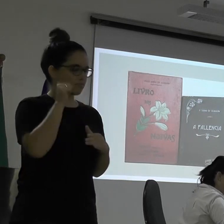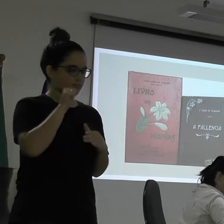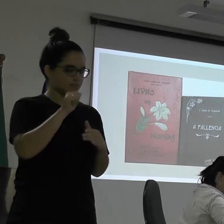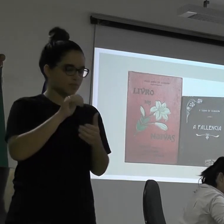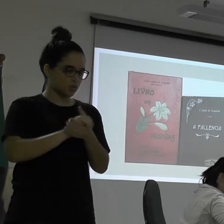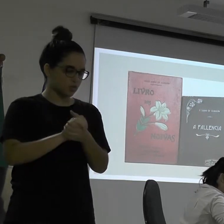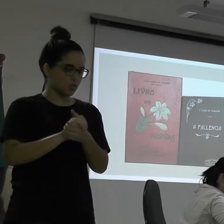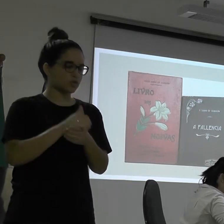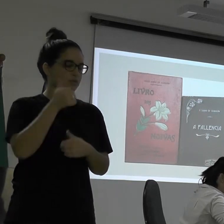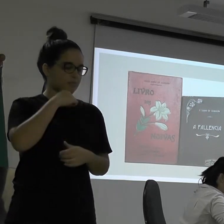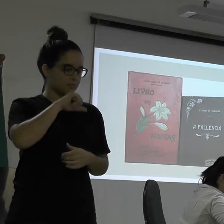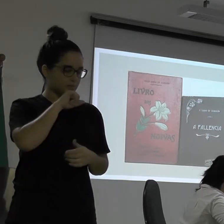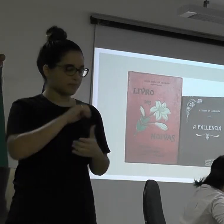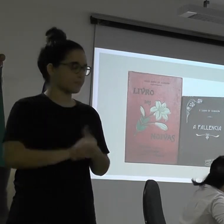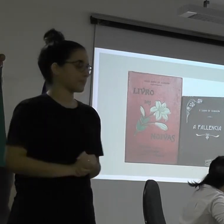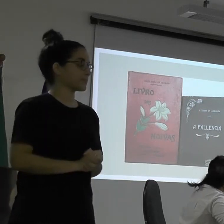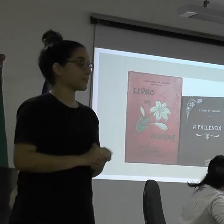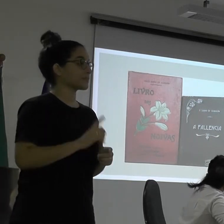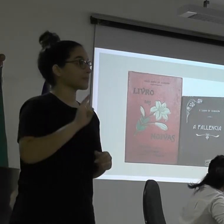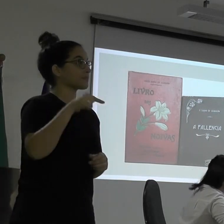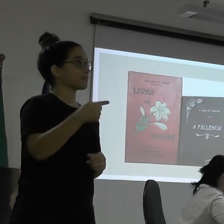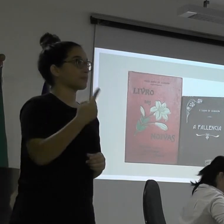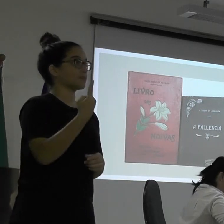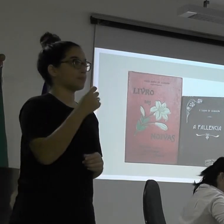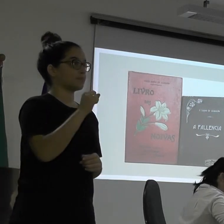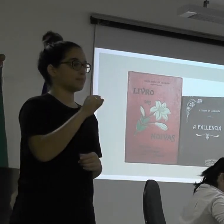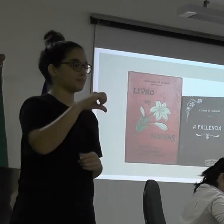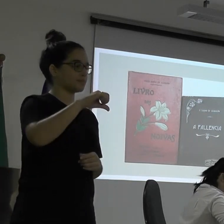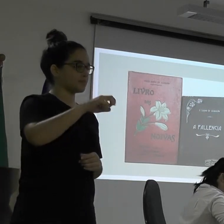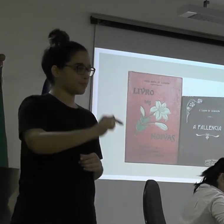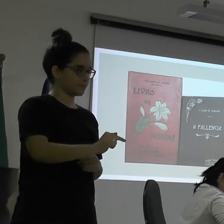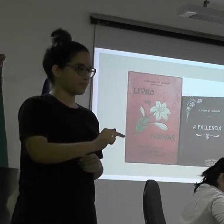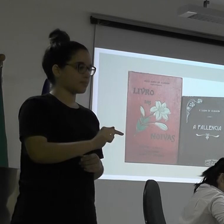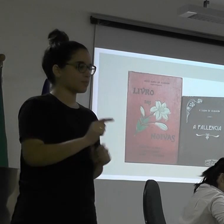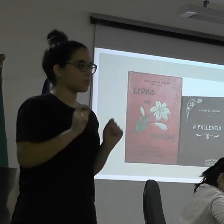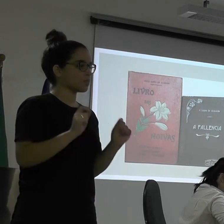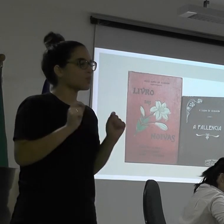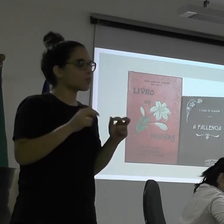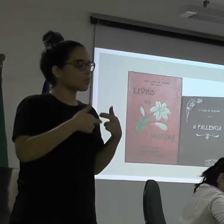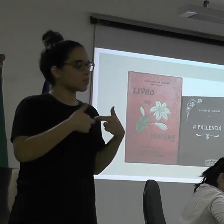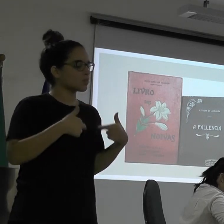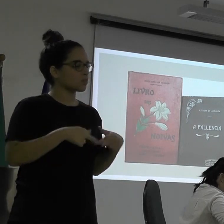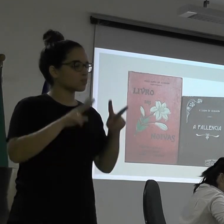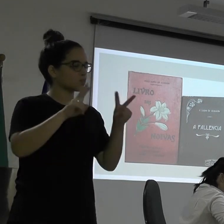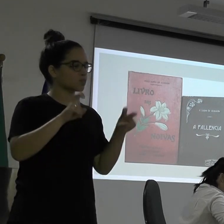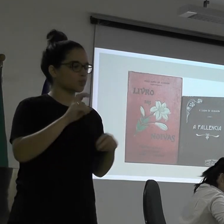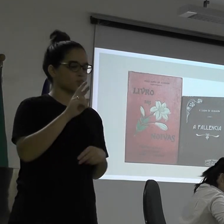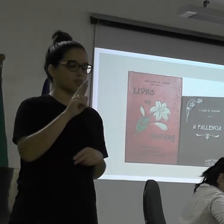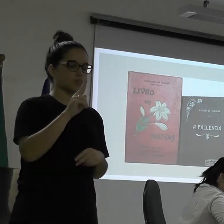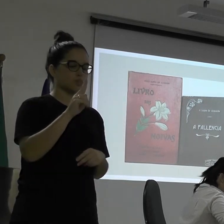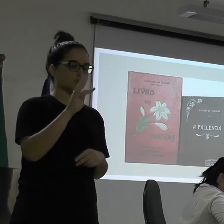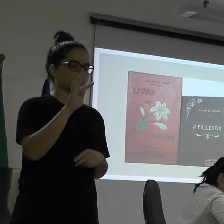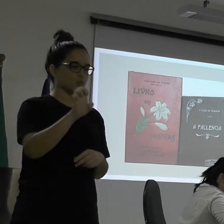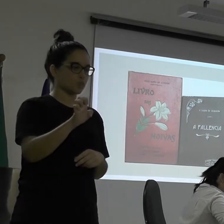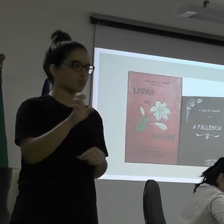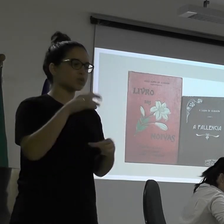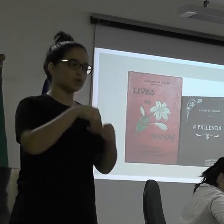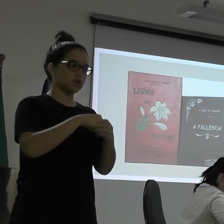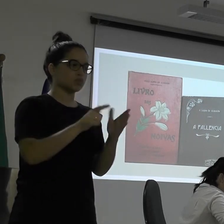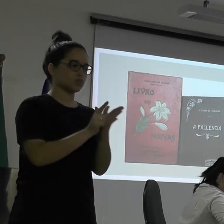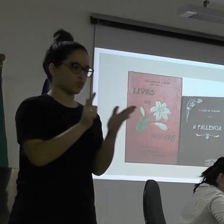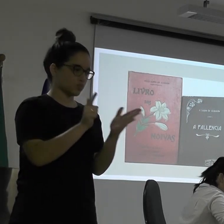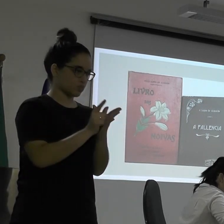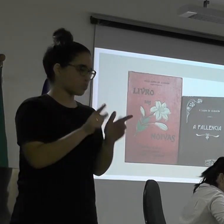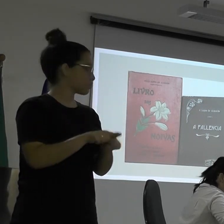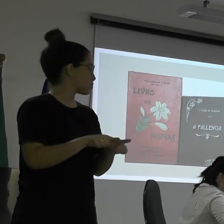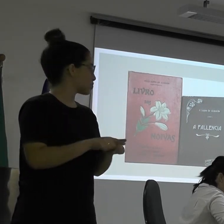mãe, e em 1897, o romancete O Caso de Ruth, que foi divulgado no Almanaque de Gazeta de